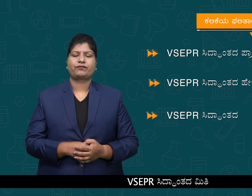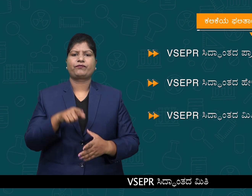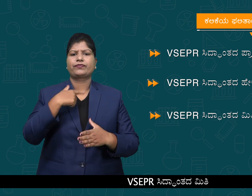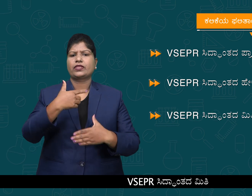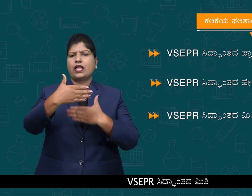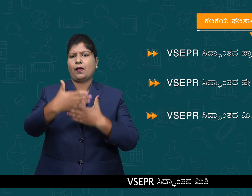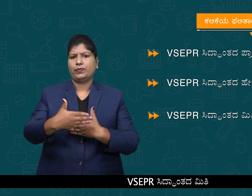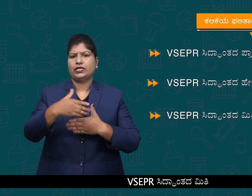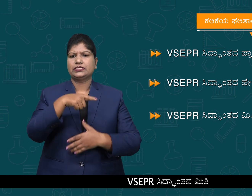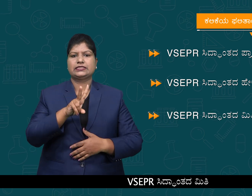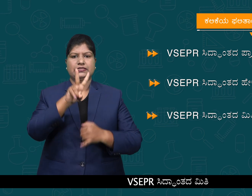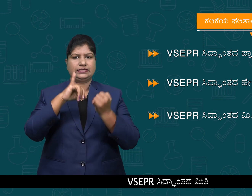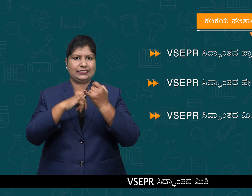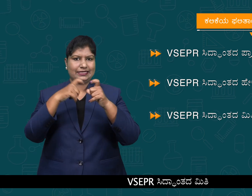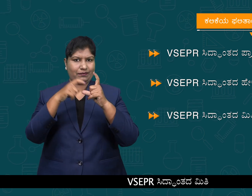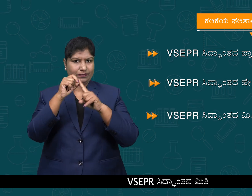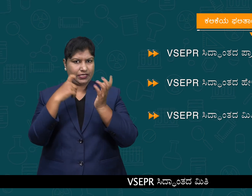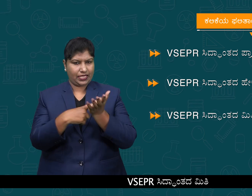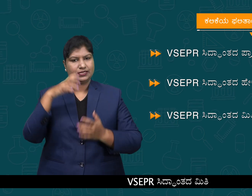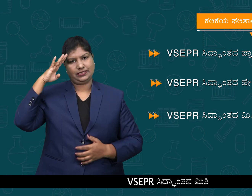VSEPR ಸಿದ್ಧಾಂತದ ಮಿತಿ.